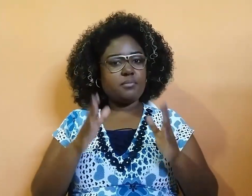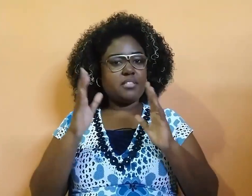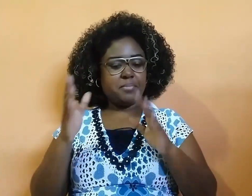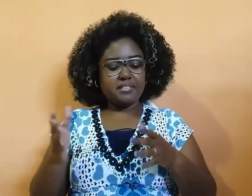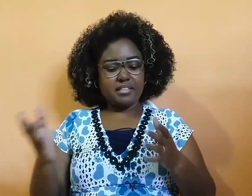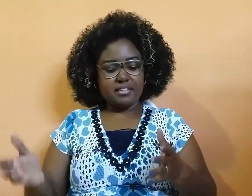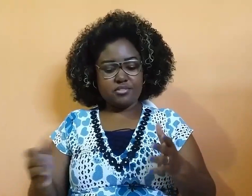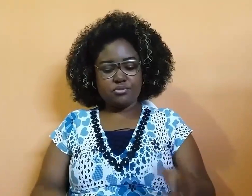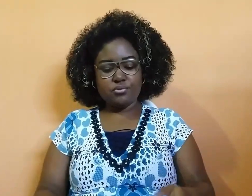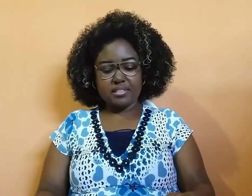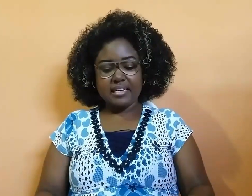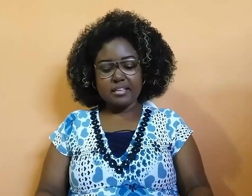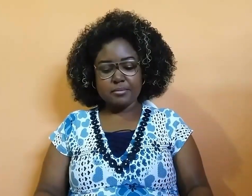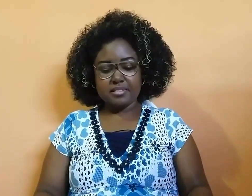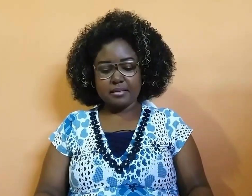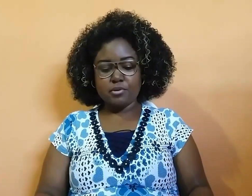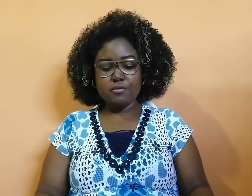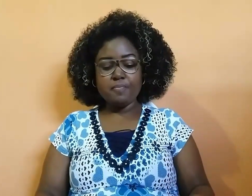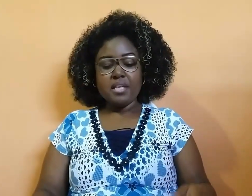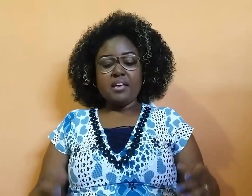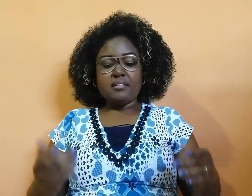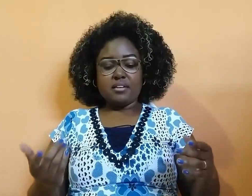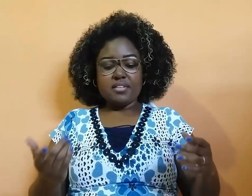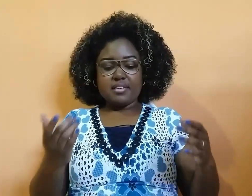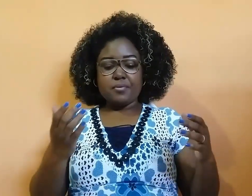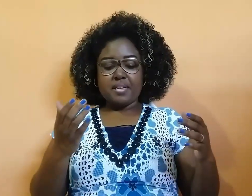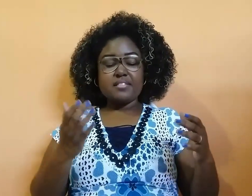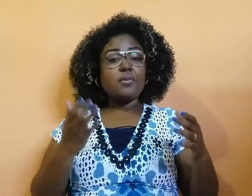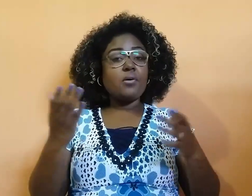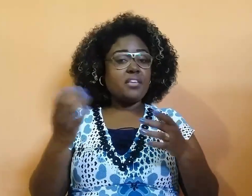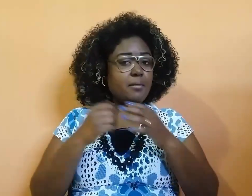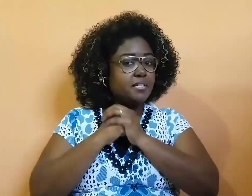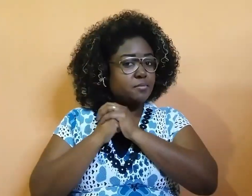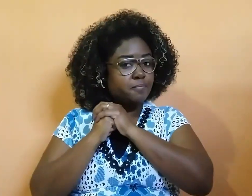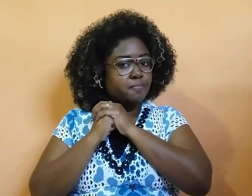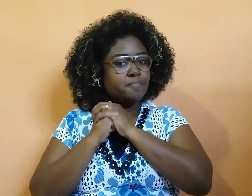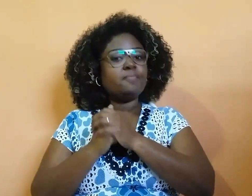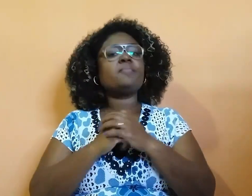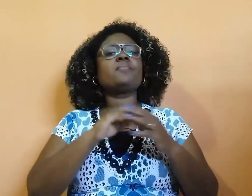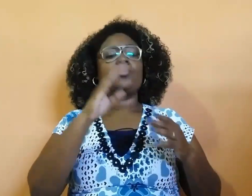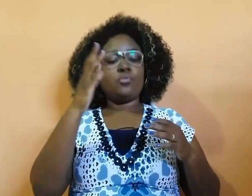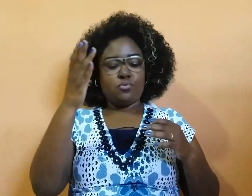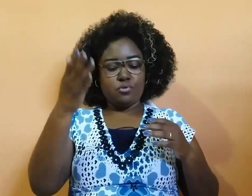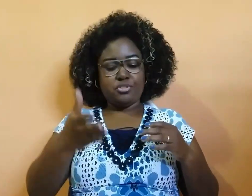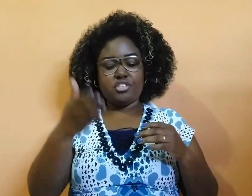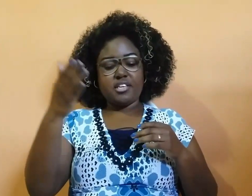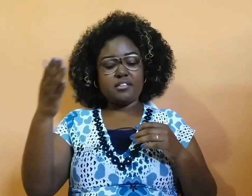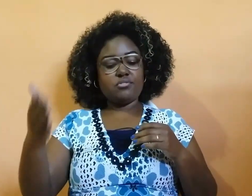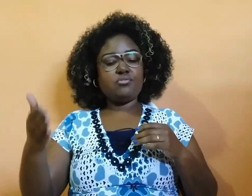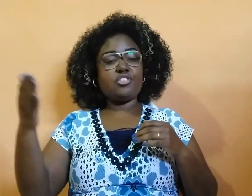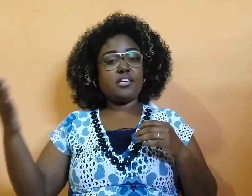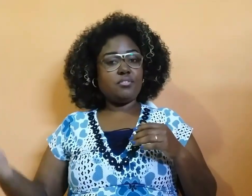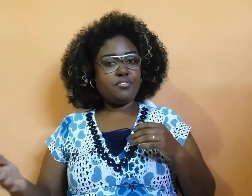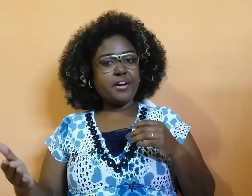vamos aprender a estrutura da linda tão bom então a sequência qual que é mesmo objeto e sujeito e